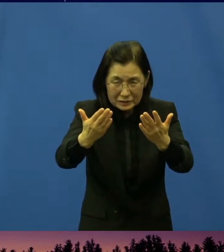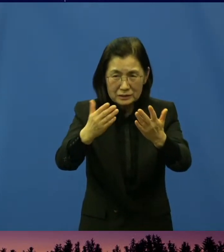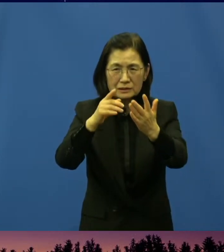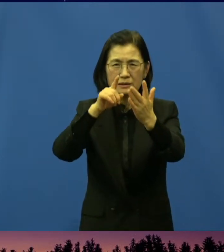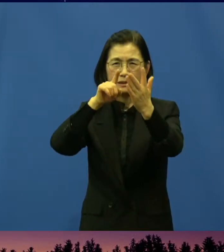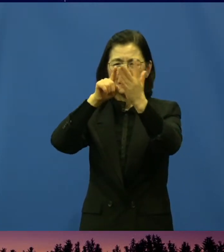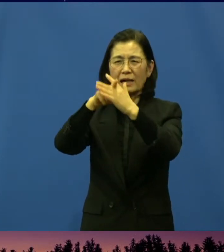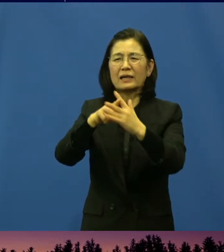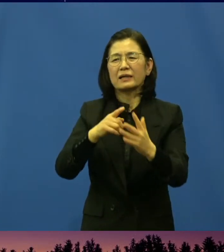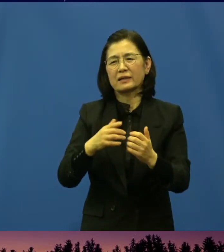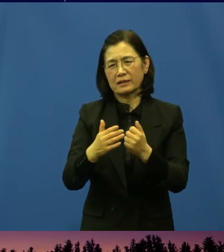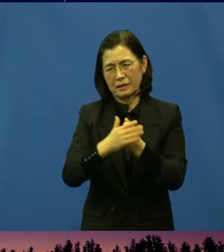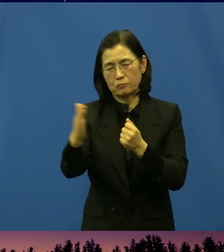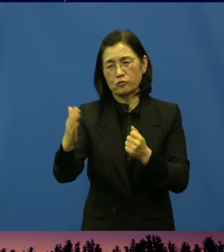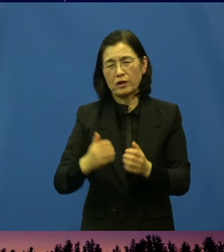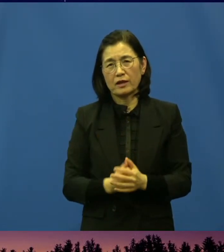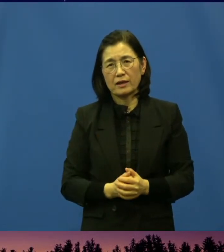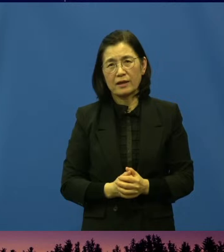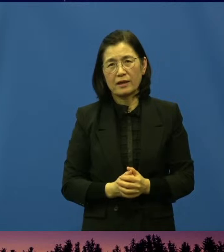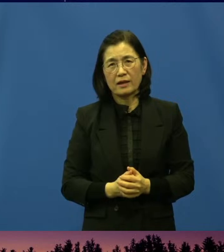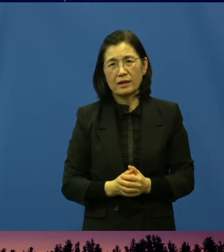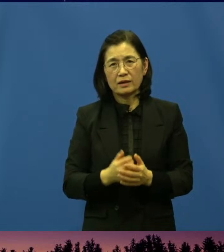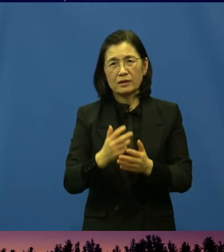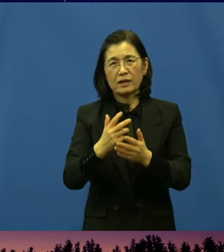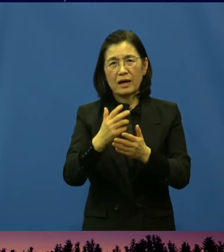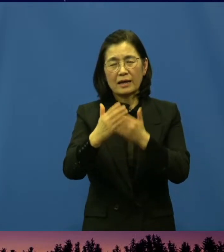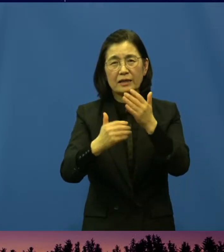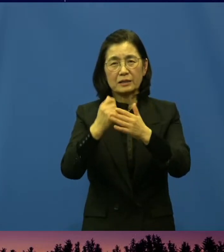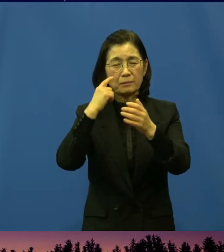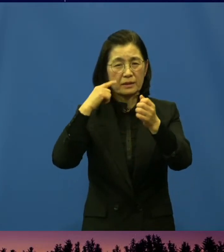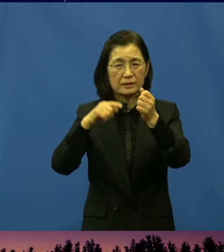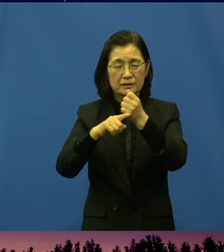하나님의 뜻을 확실하게 알면 시간 사용이